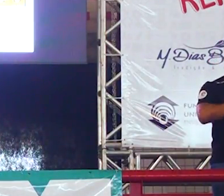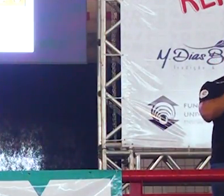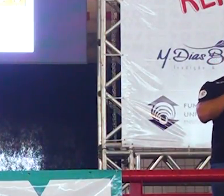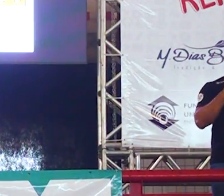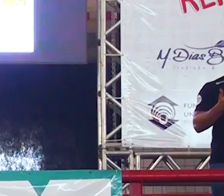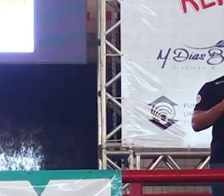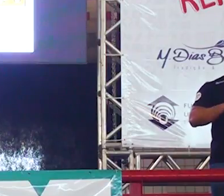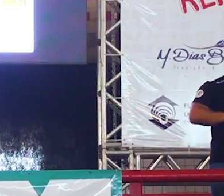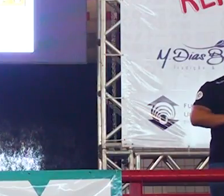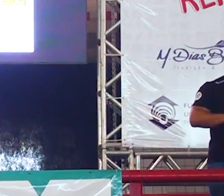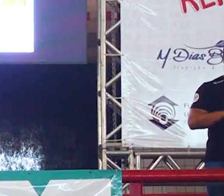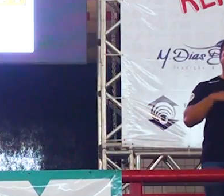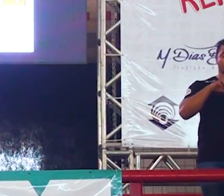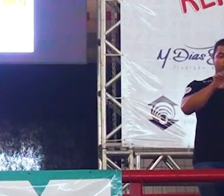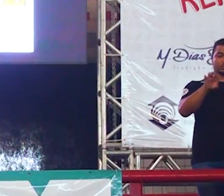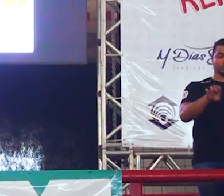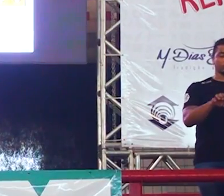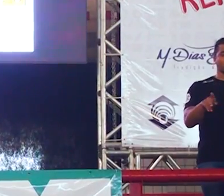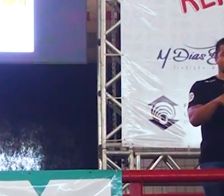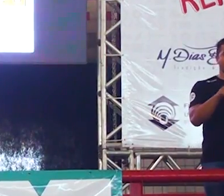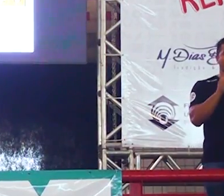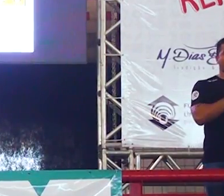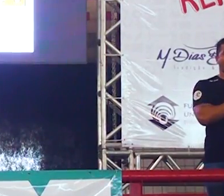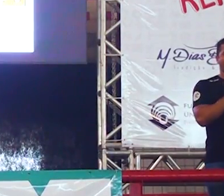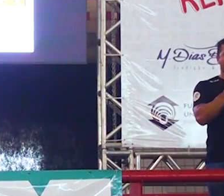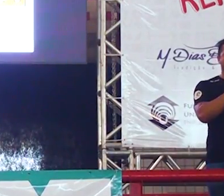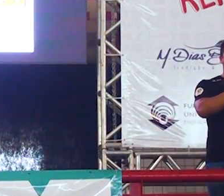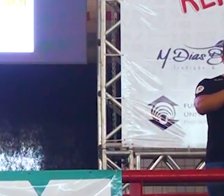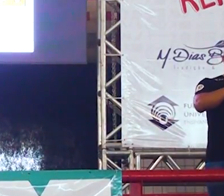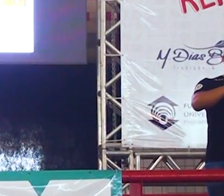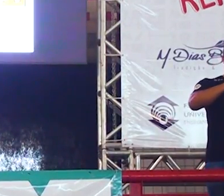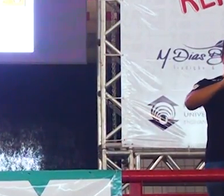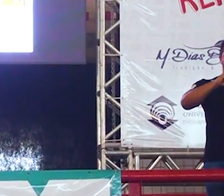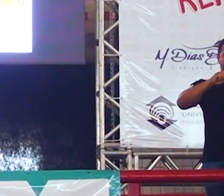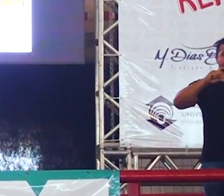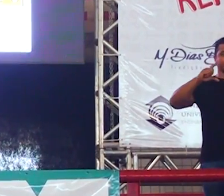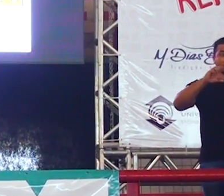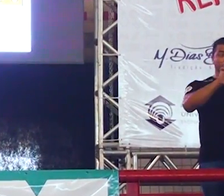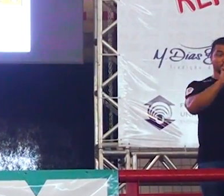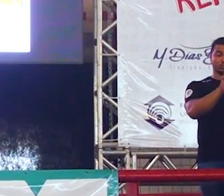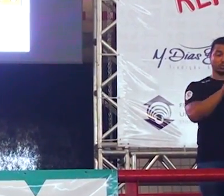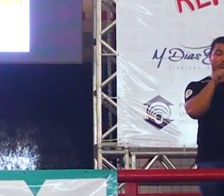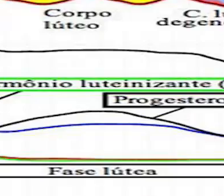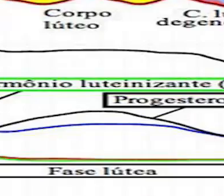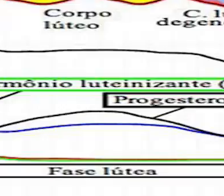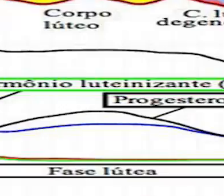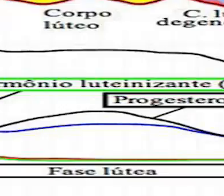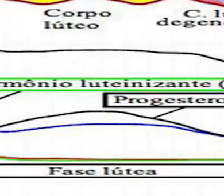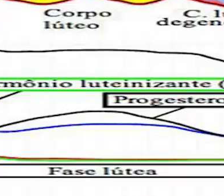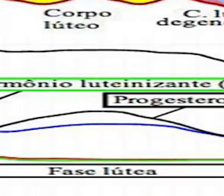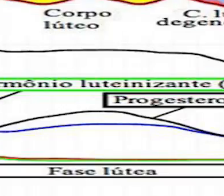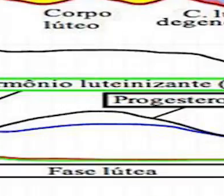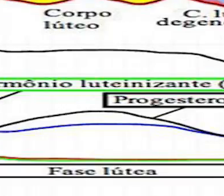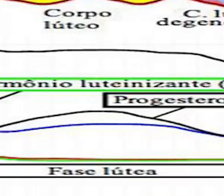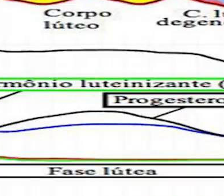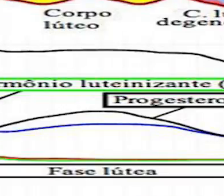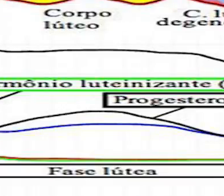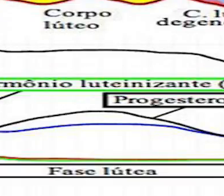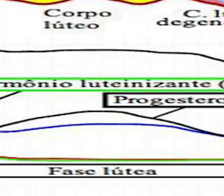vai ter a estrutura crescendo, certo? E vai dar um momento da ovulação que ele se